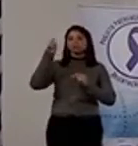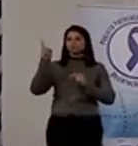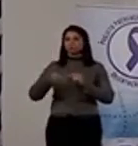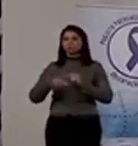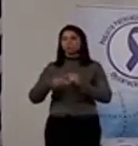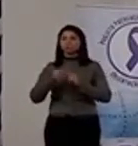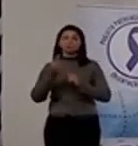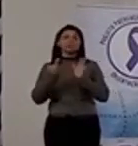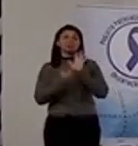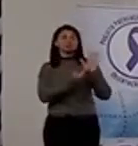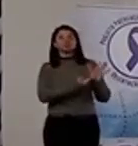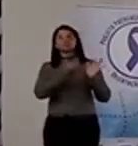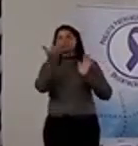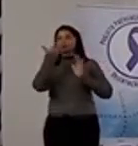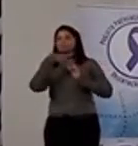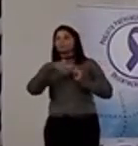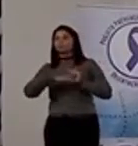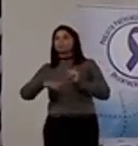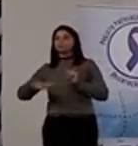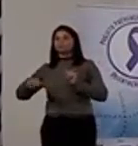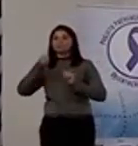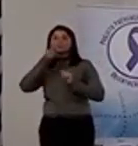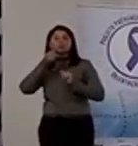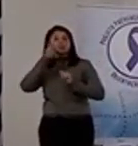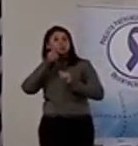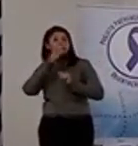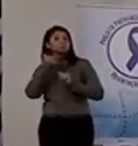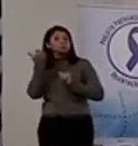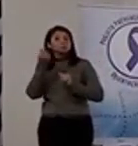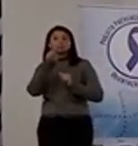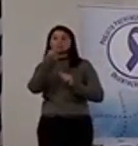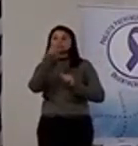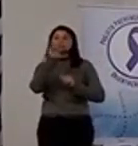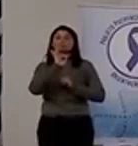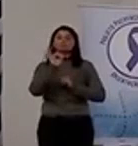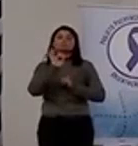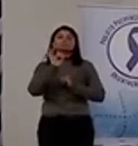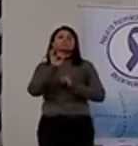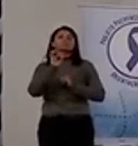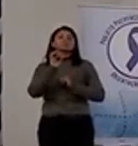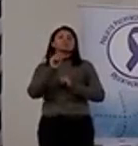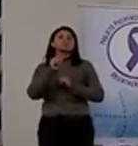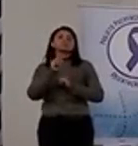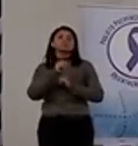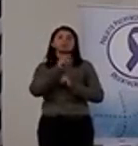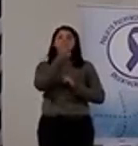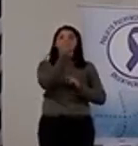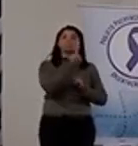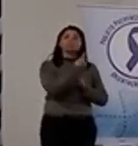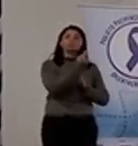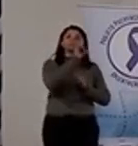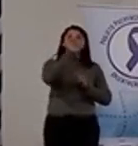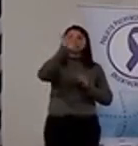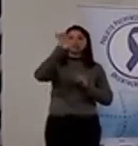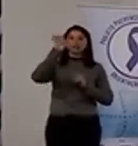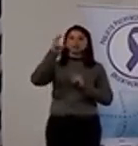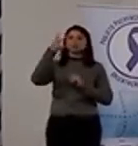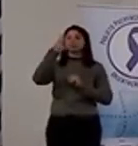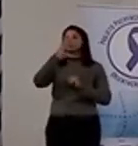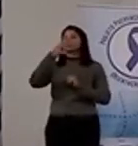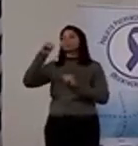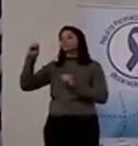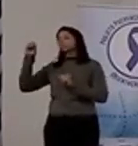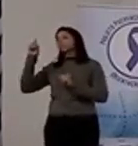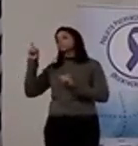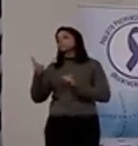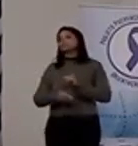lá, que teve que tomar um remédio, que ia morrer se não tomasse, sabe qual é a frequência daquela doença? 1 em cada 200 mil. Então